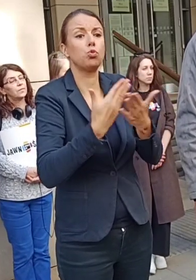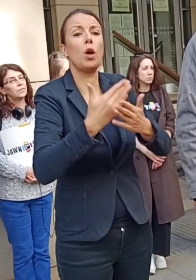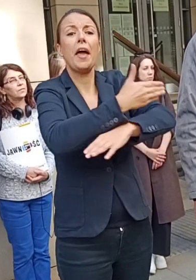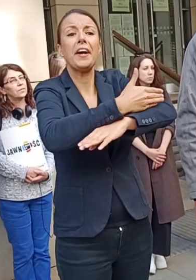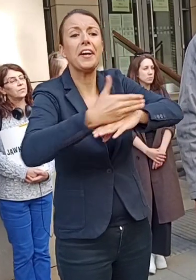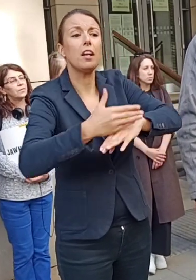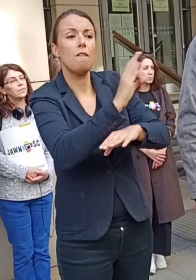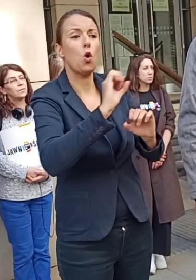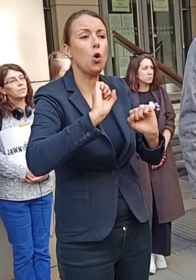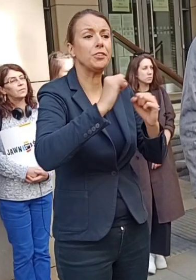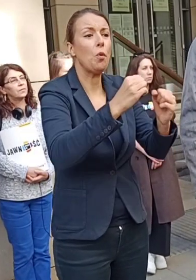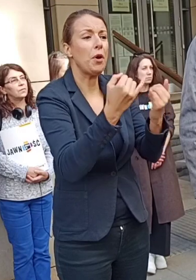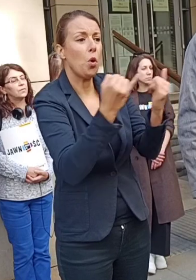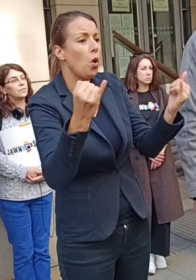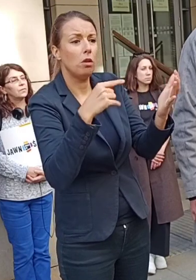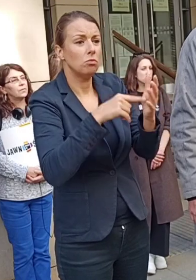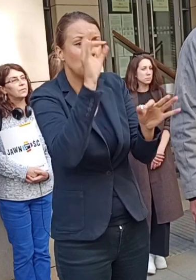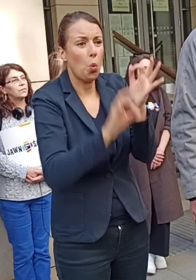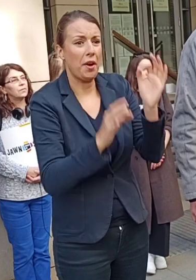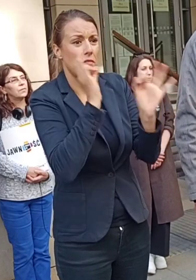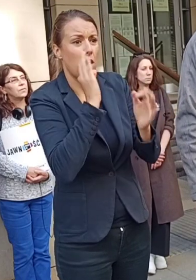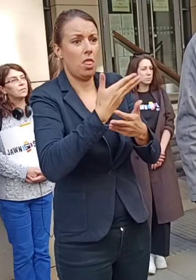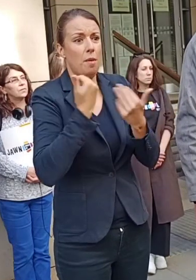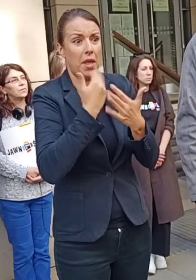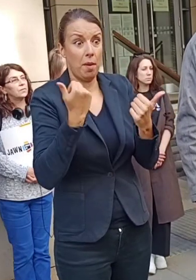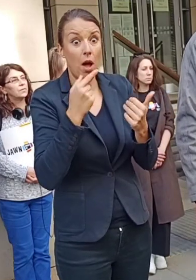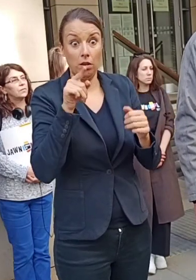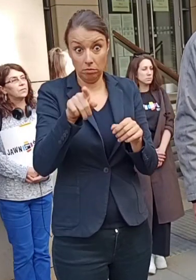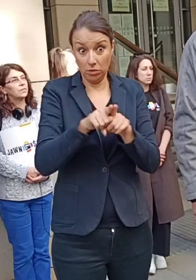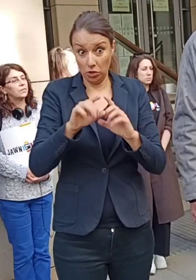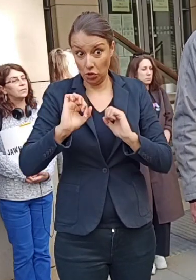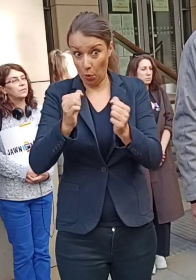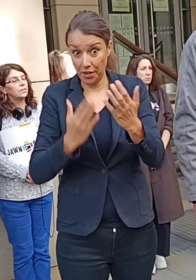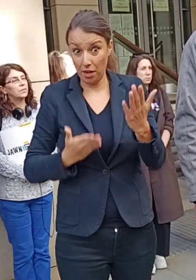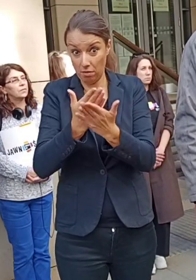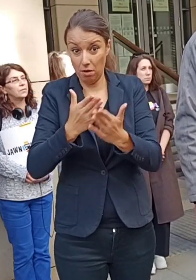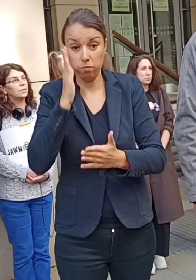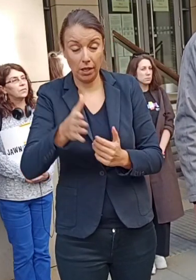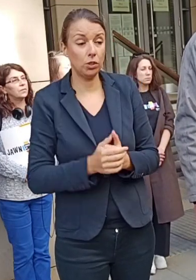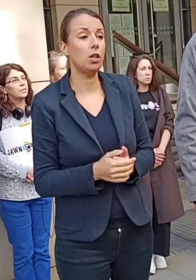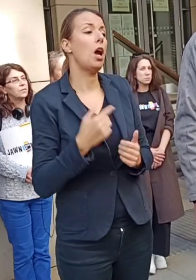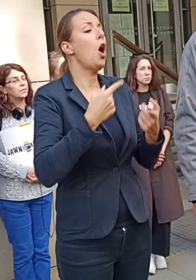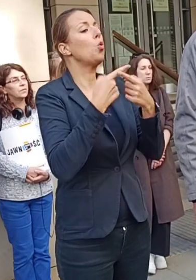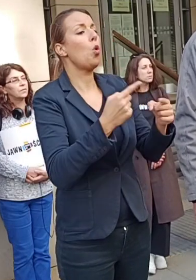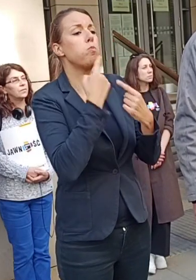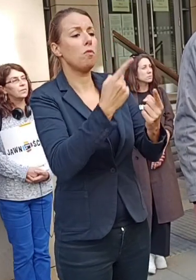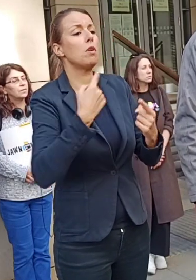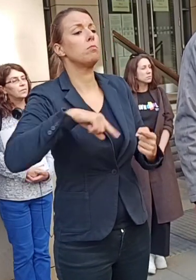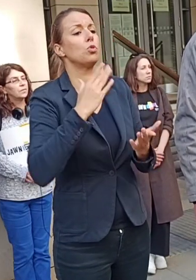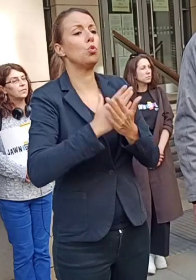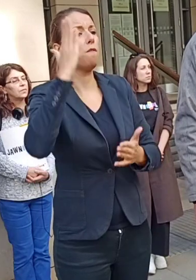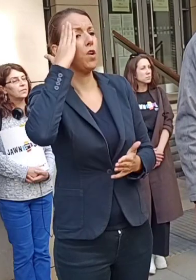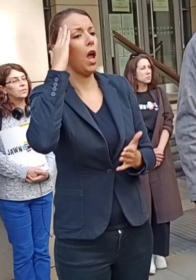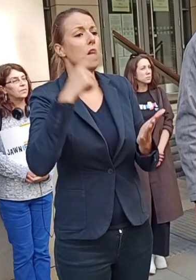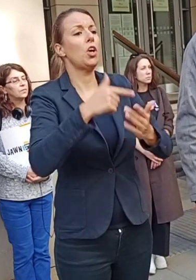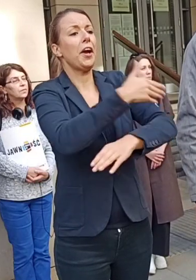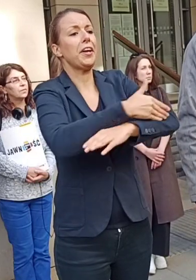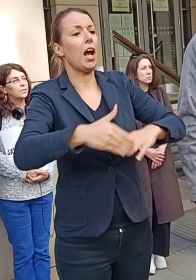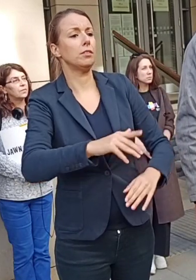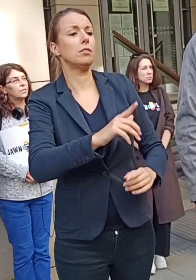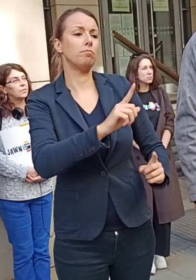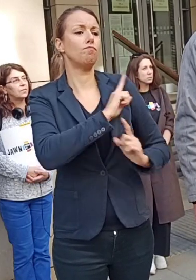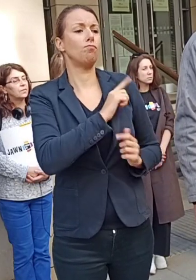działania państwo będziecie podejmować? To jeżeli, jak tylko powiem pani krótko, my już mamy sprawę dotyczącą tego, że Straż Graniczna powołała się na ograniczenie